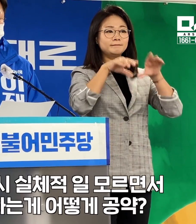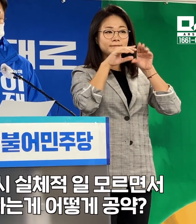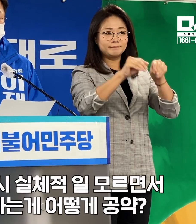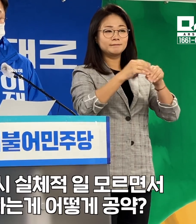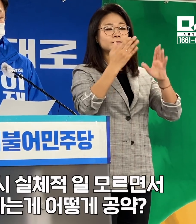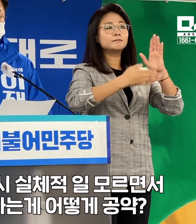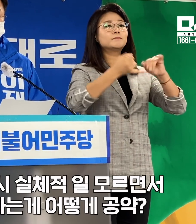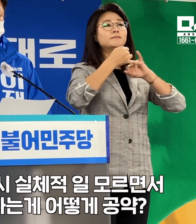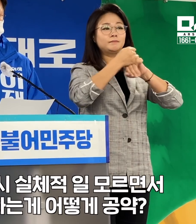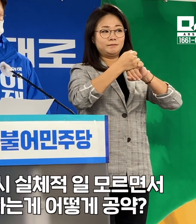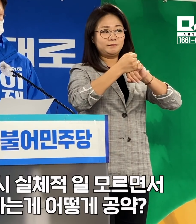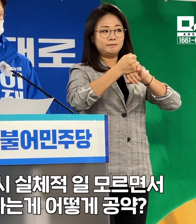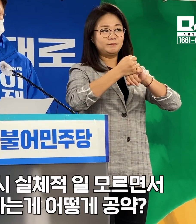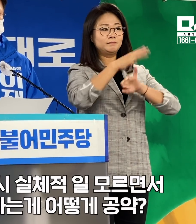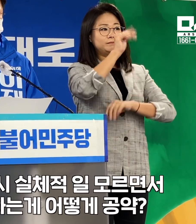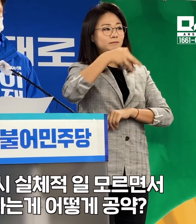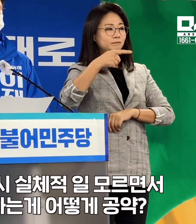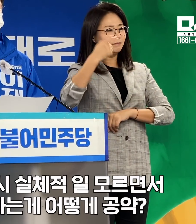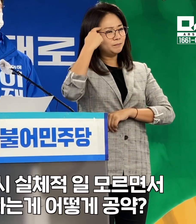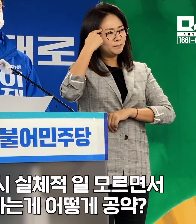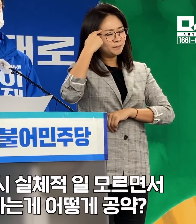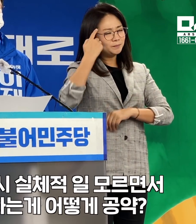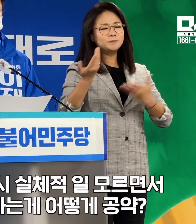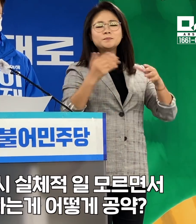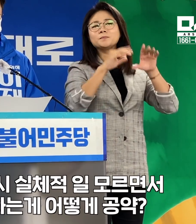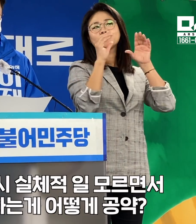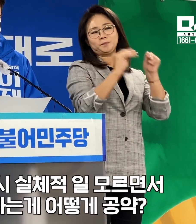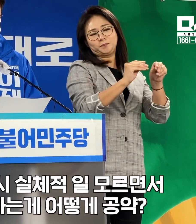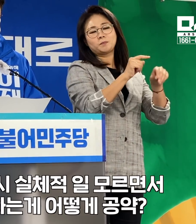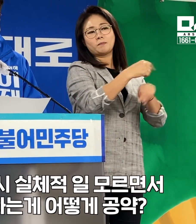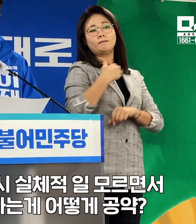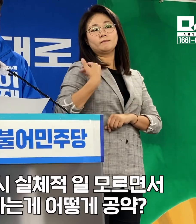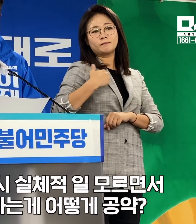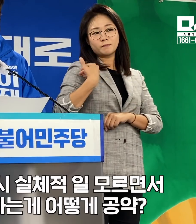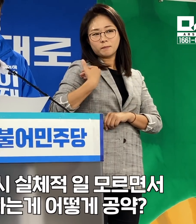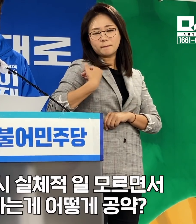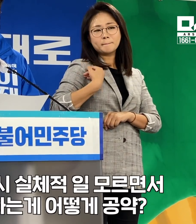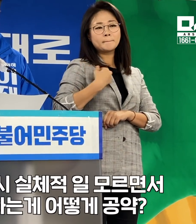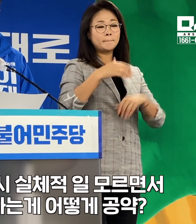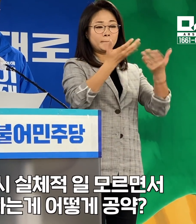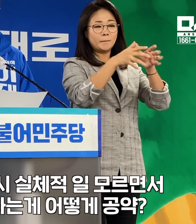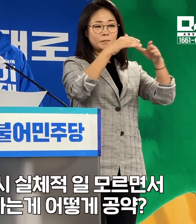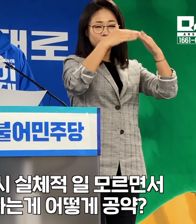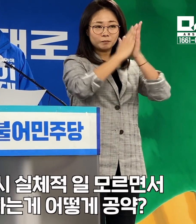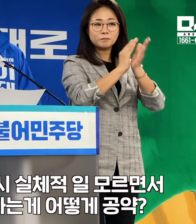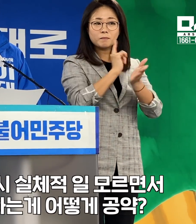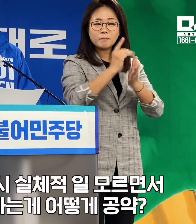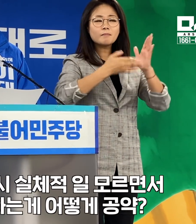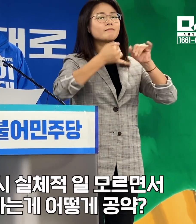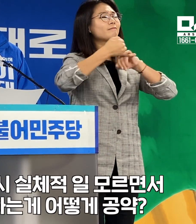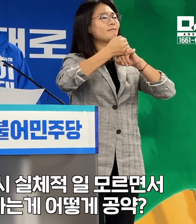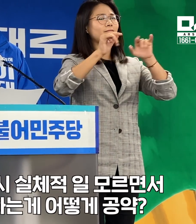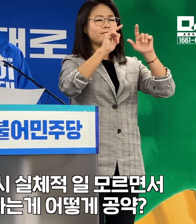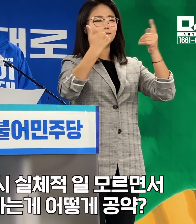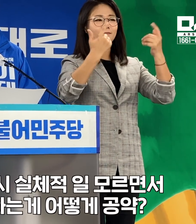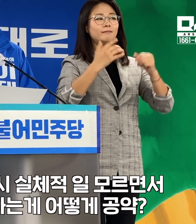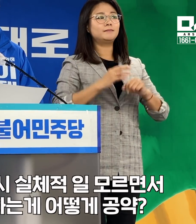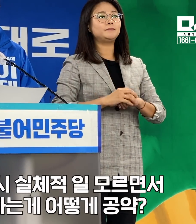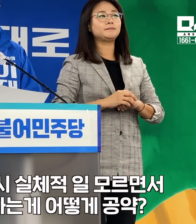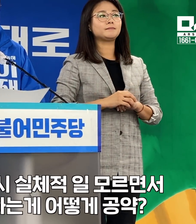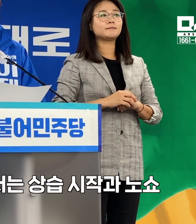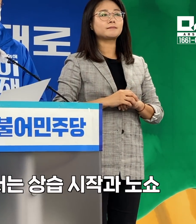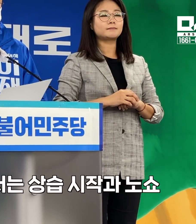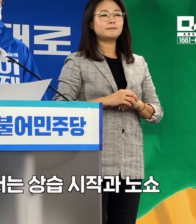공약 또한 부처가 해온 실체되기를 모르면서 기관만 폐지하는 게 어떻게 공약이 되는지 의문을